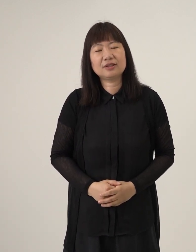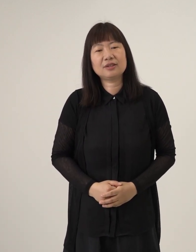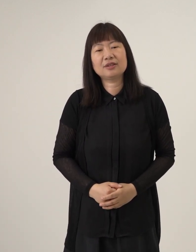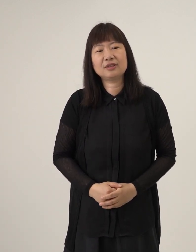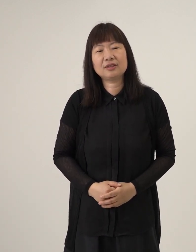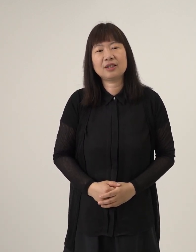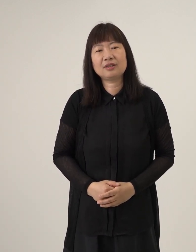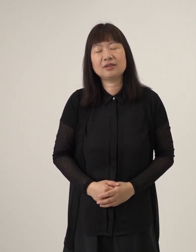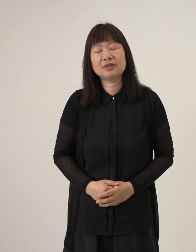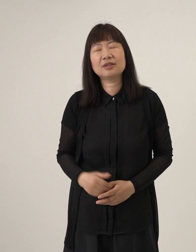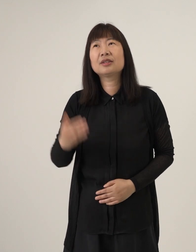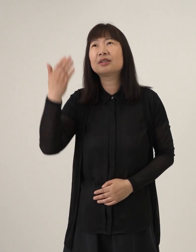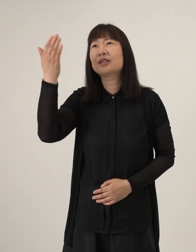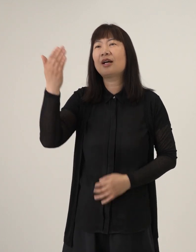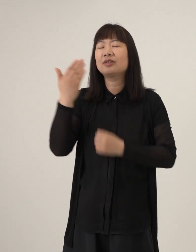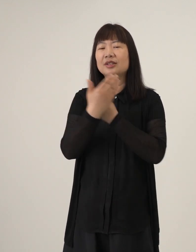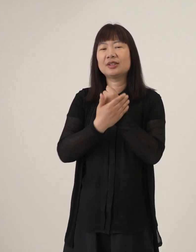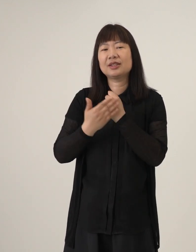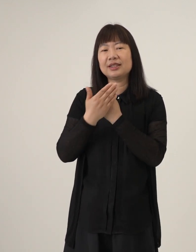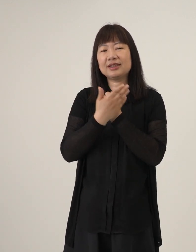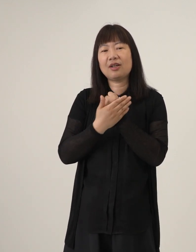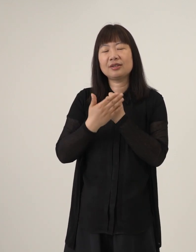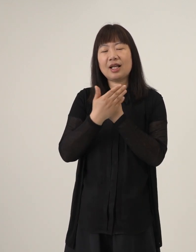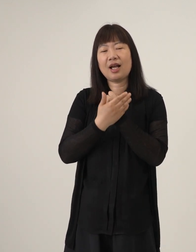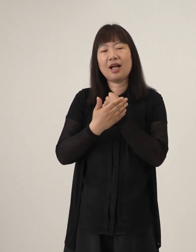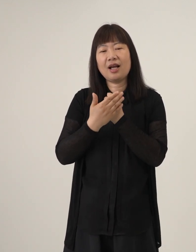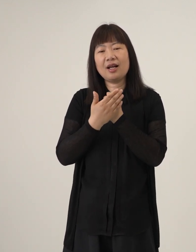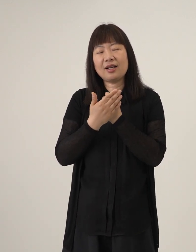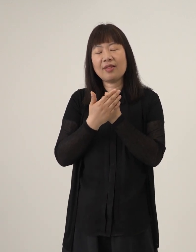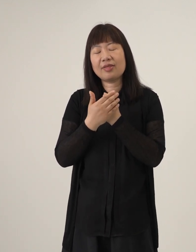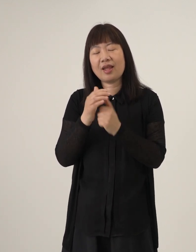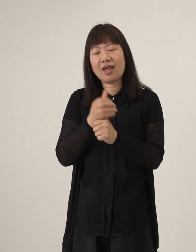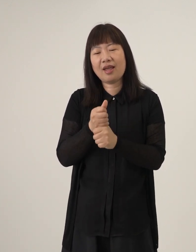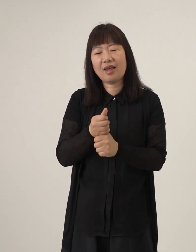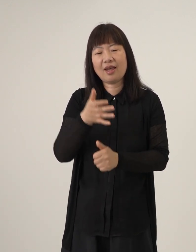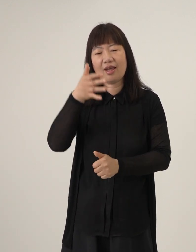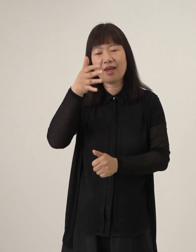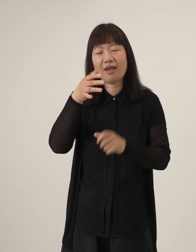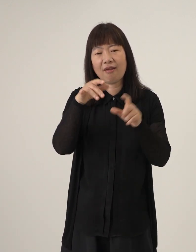그 은혜를 놓치며 살았네.